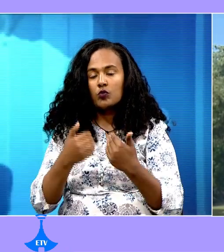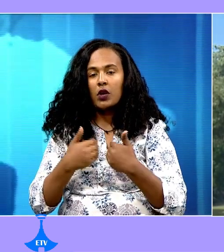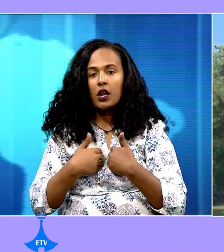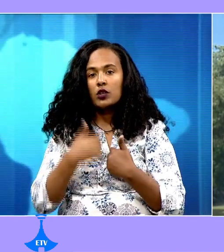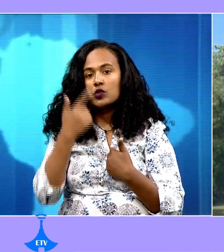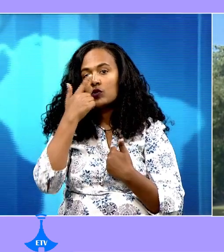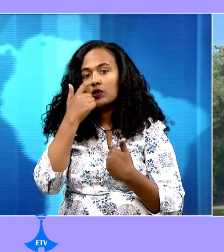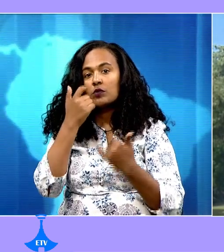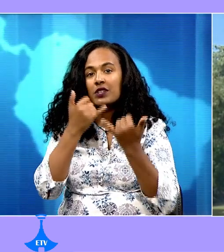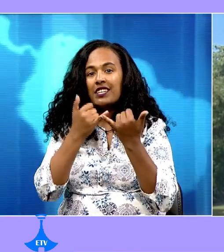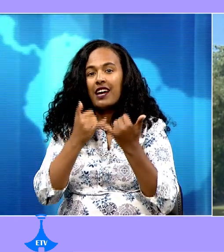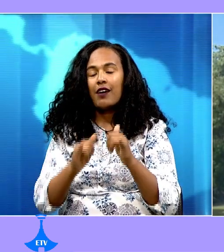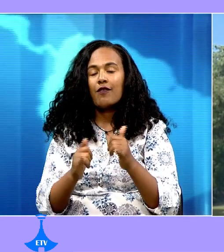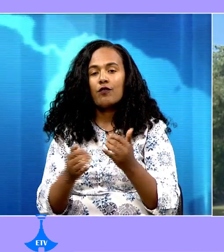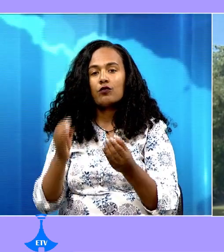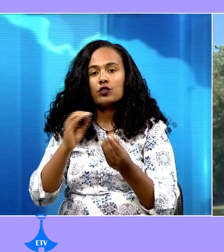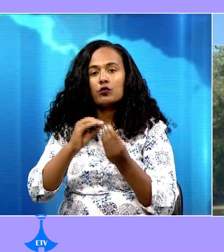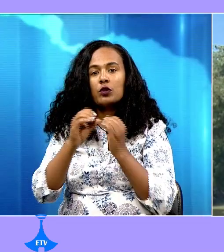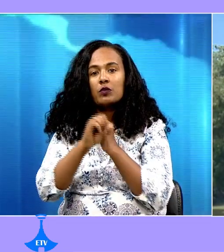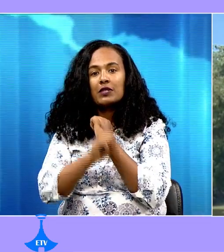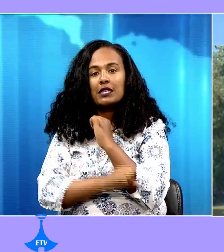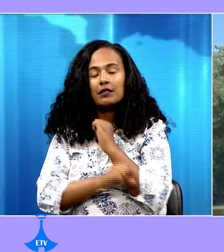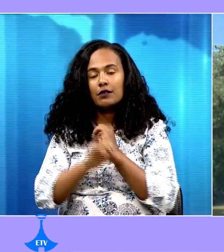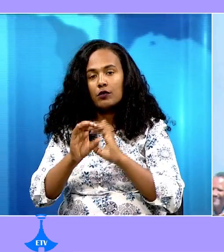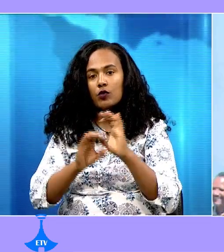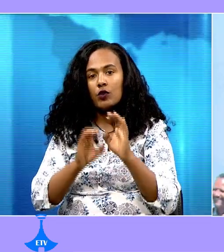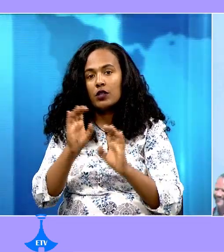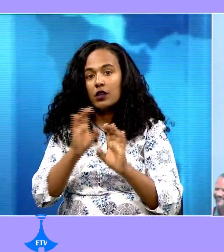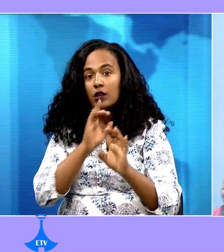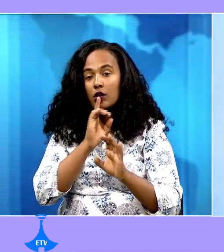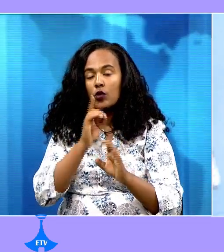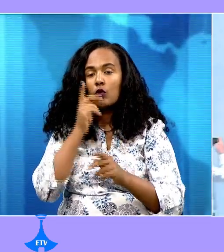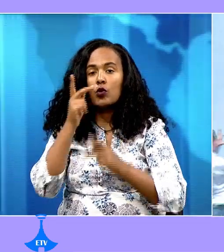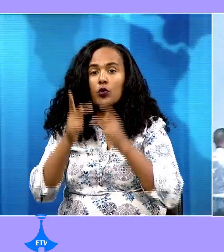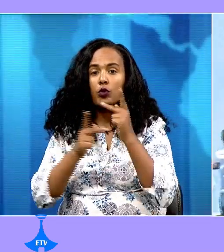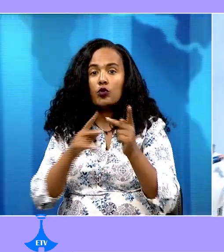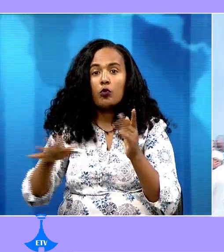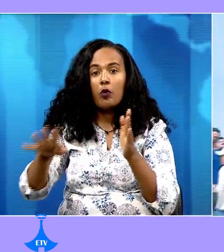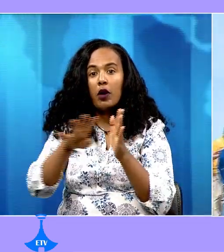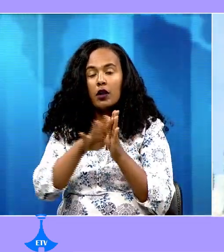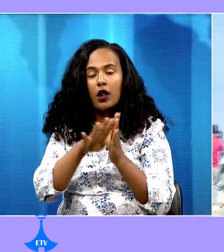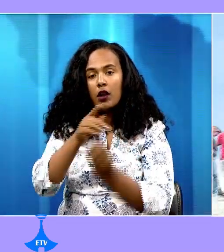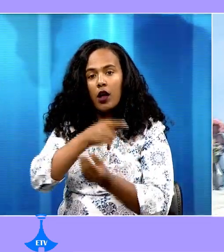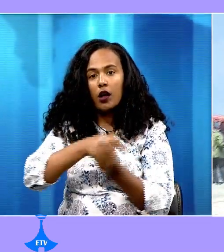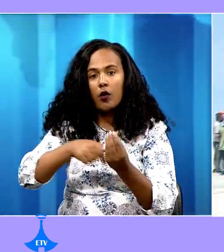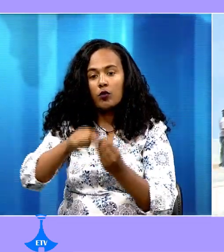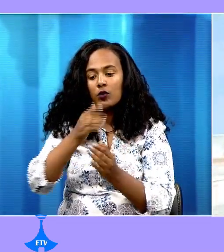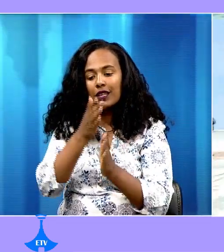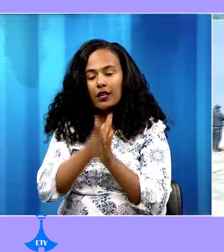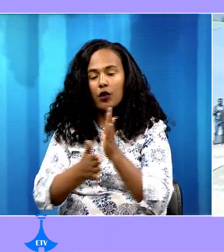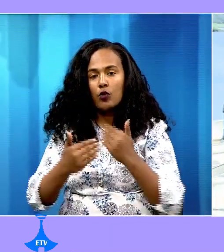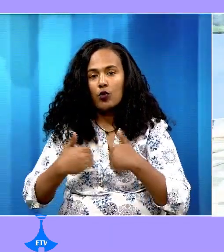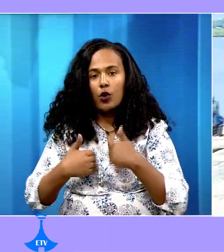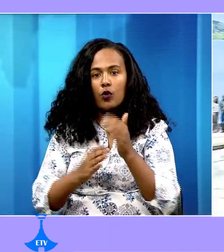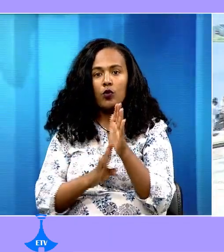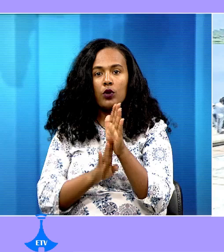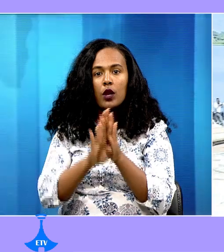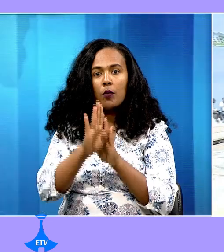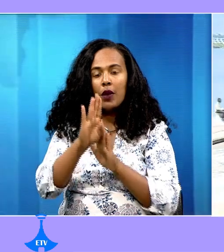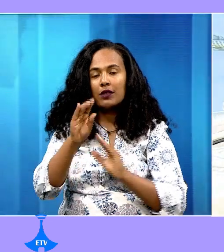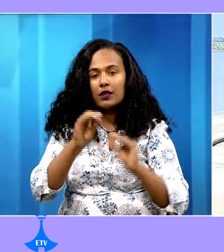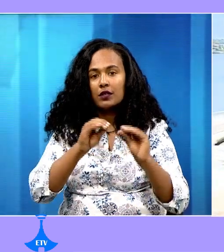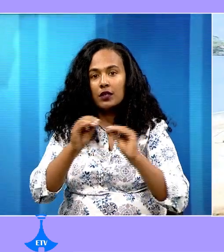ልምድ እንዲያካፍሉን ጭምር መሰረት አድርጎ የተካሄደ ጉብኝት ነው። ጉብኝቱ በባህር ዳርና አካባቢው እየተከናወኑ ያሉ የልማት